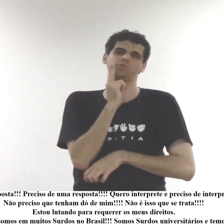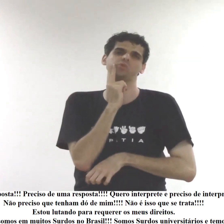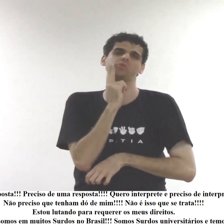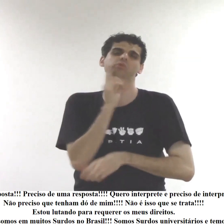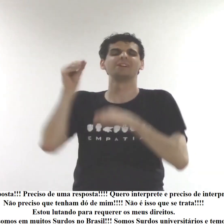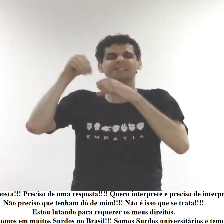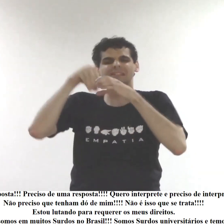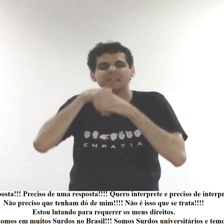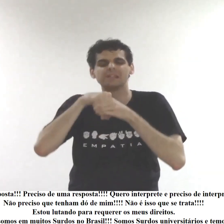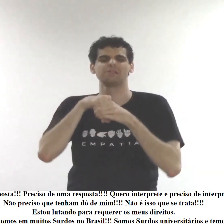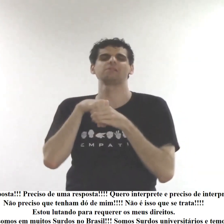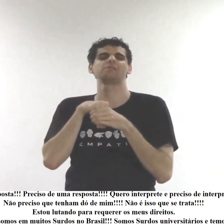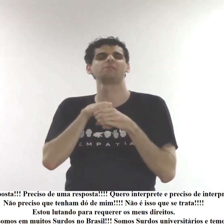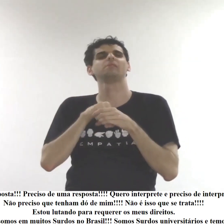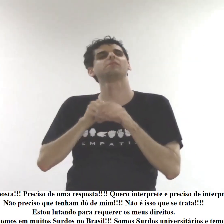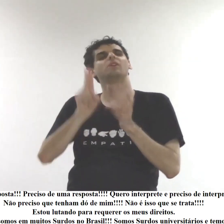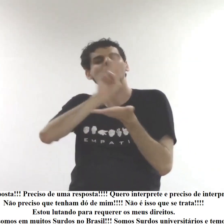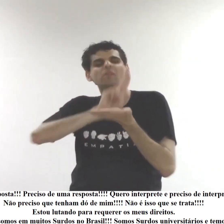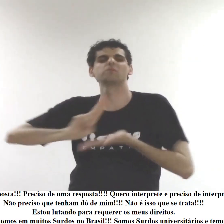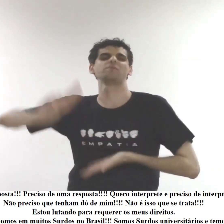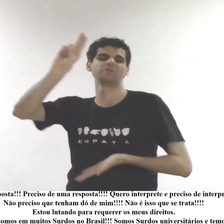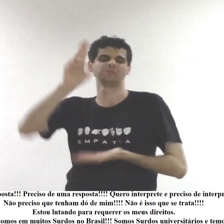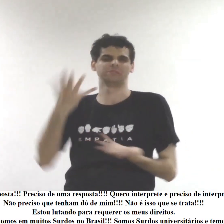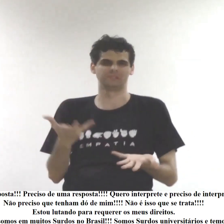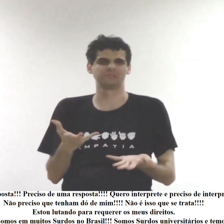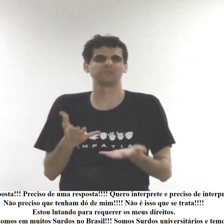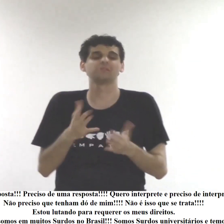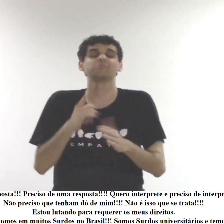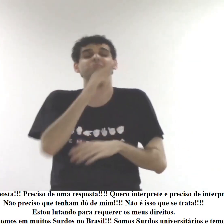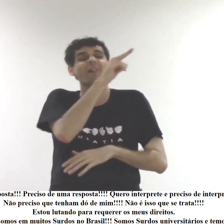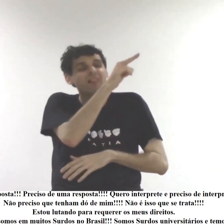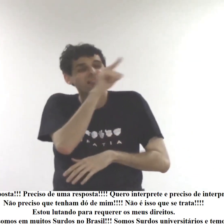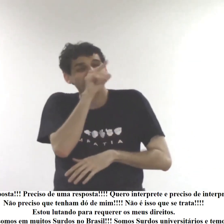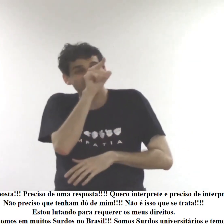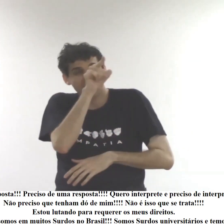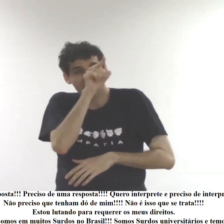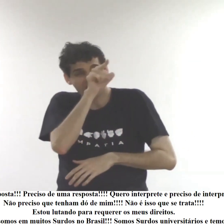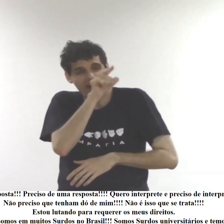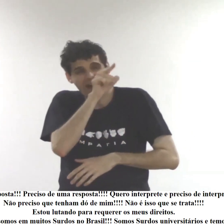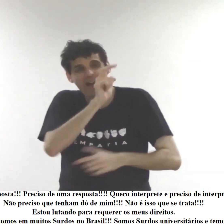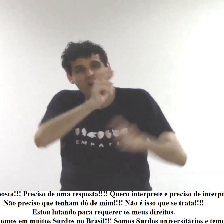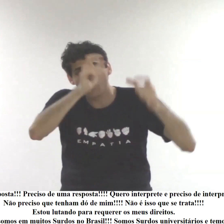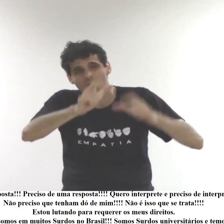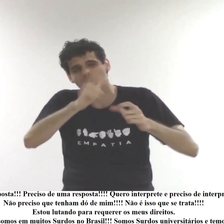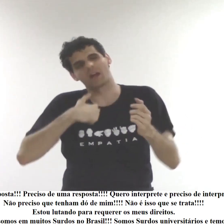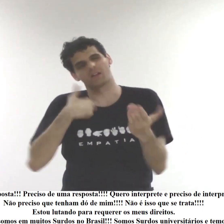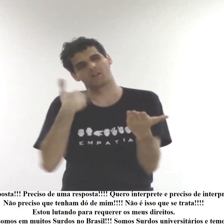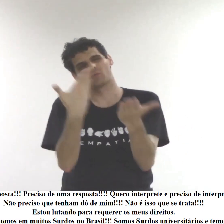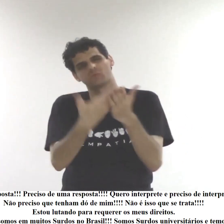Somos muitos surdos no Brasil. Somos surdos universitários e nós temos o nosso